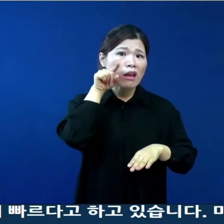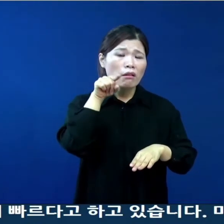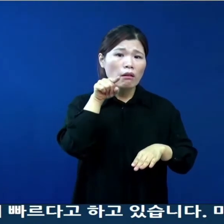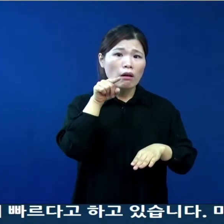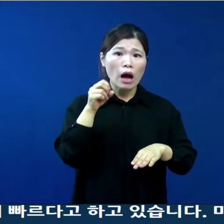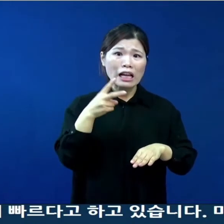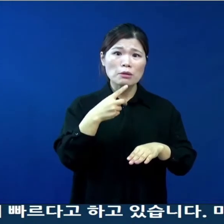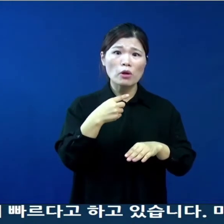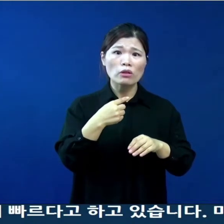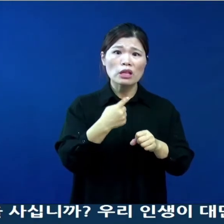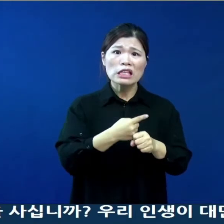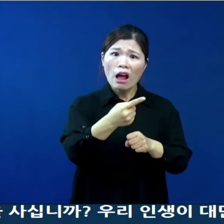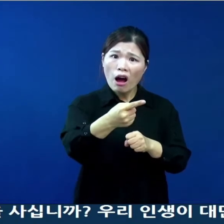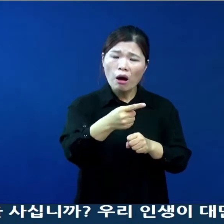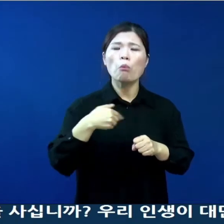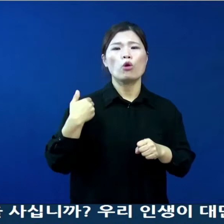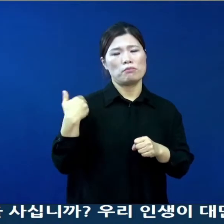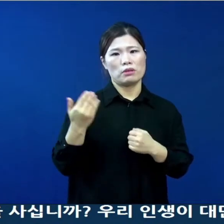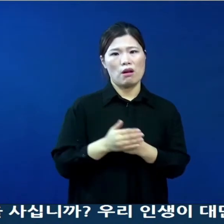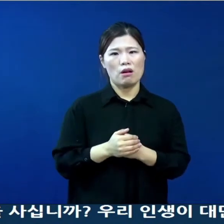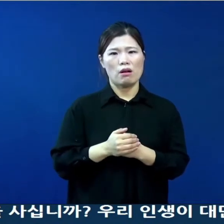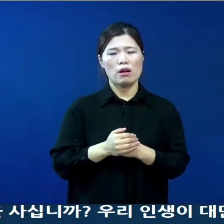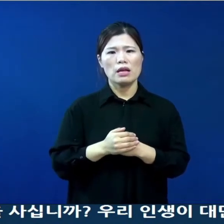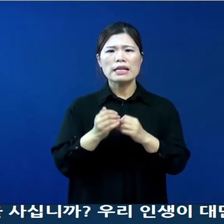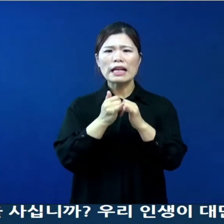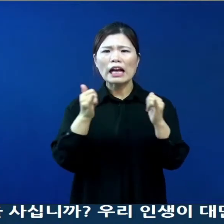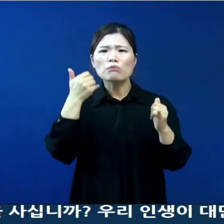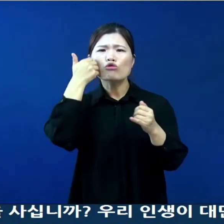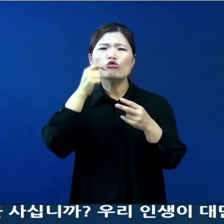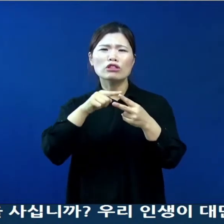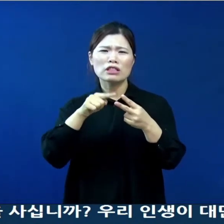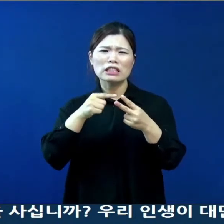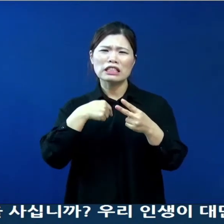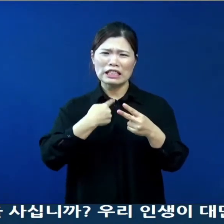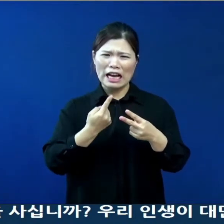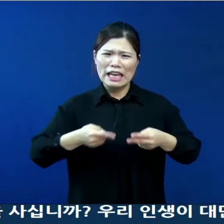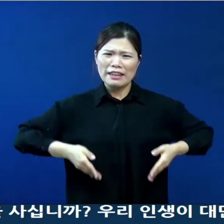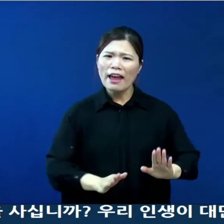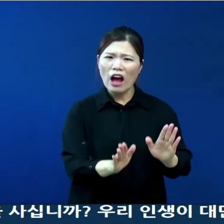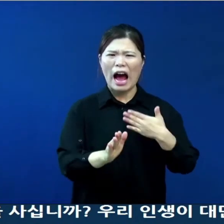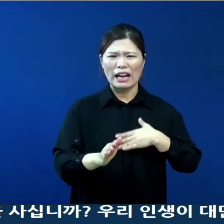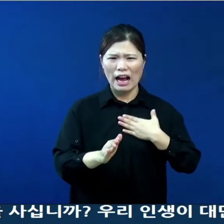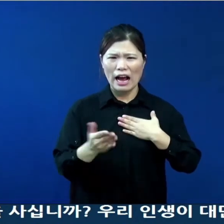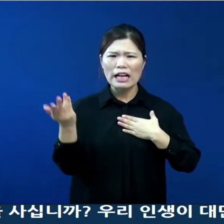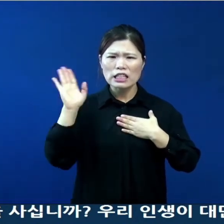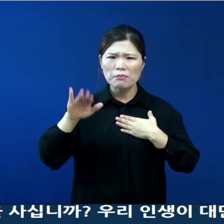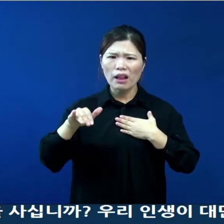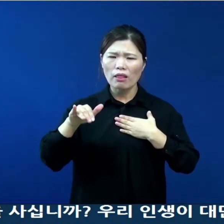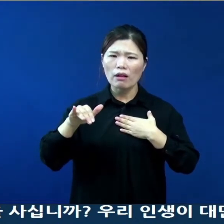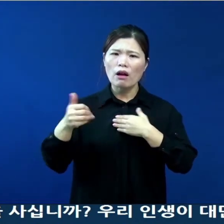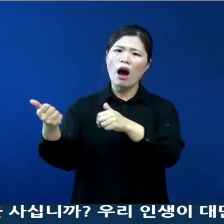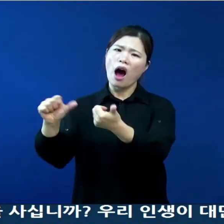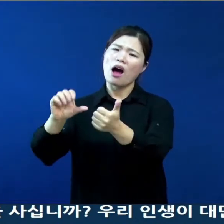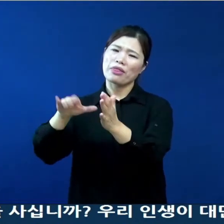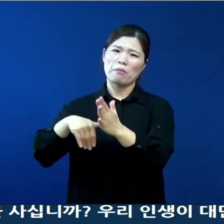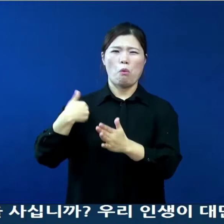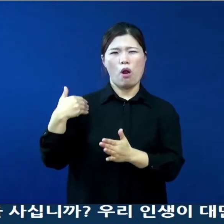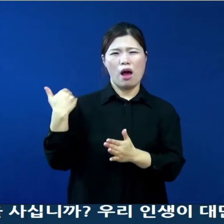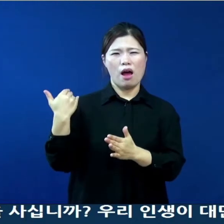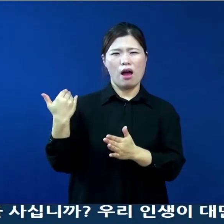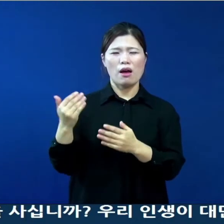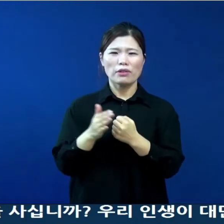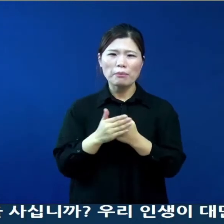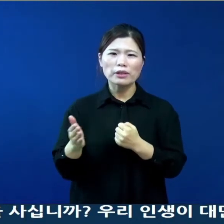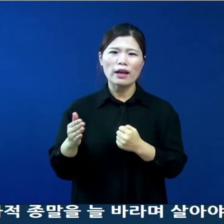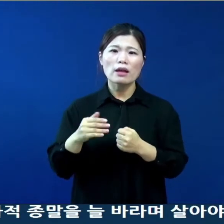살아가지 않습니까? 사람은 누구나 자기가 태어난 때는 알아도 언제 돌아가야 될 때는 모르기 때문에 내일이라도 주님께서 내